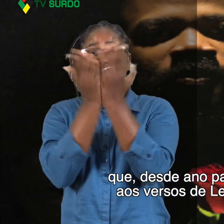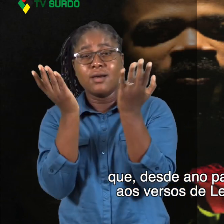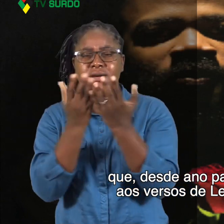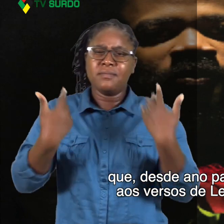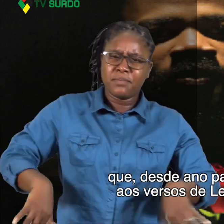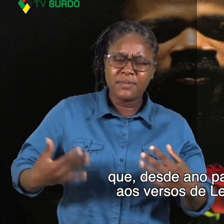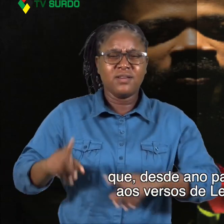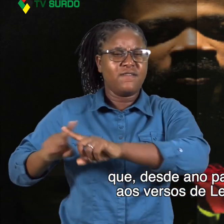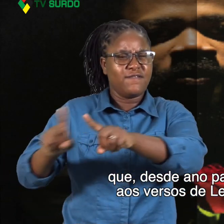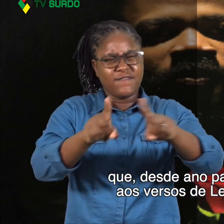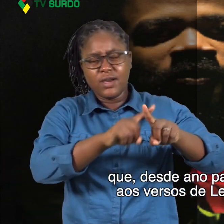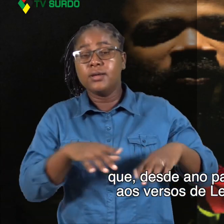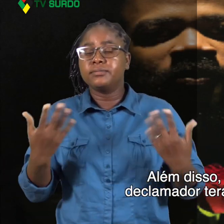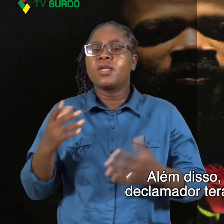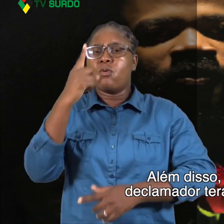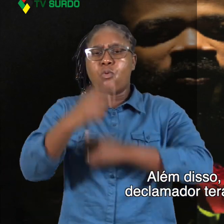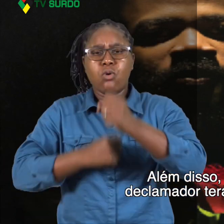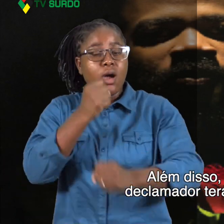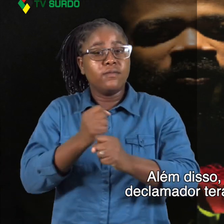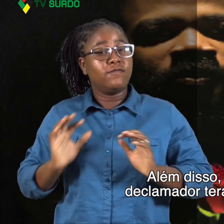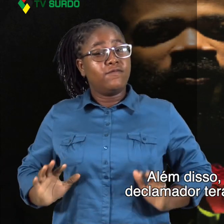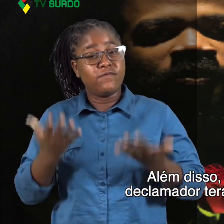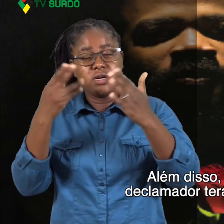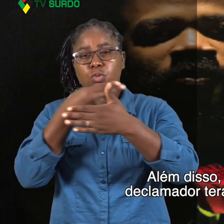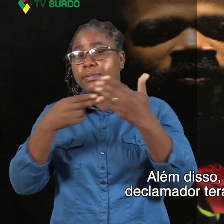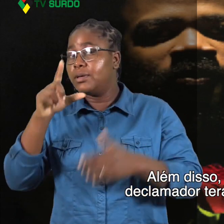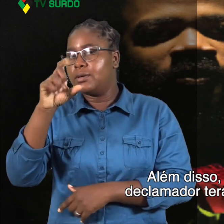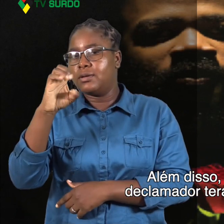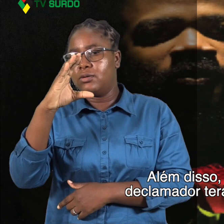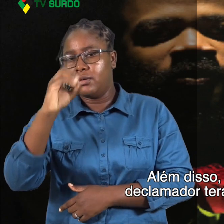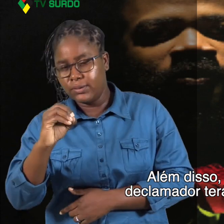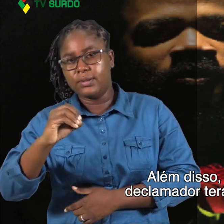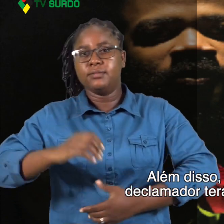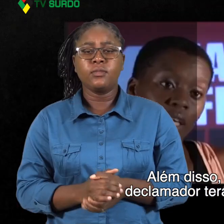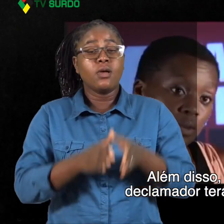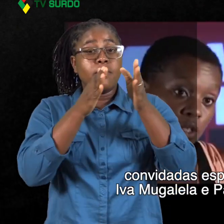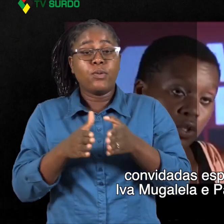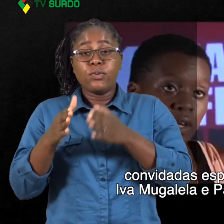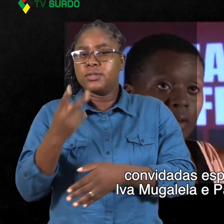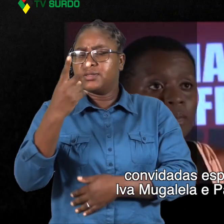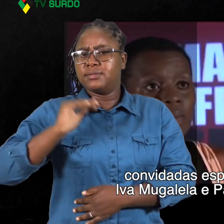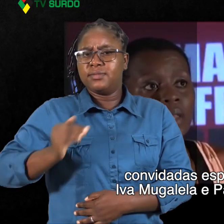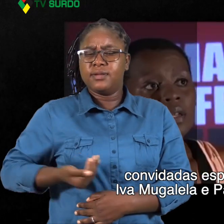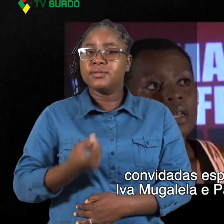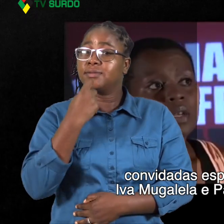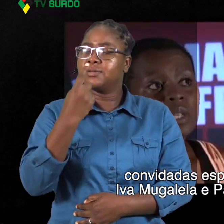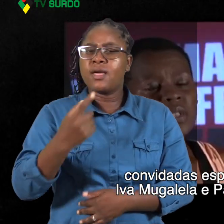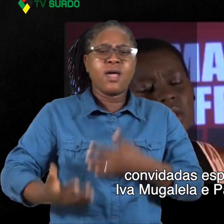Leko Kululeko. Além disso, o poeta e declamador terá ainda como convidados especiais